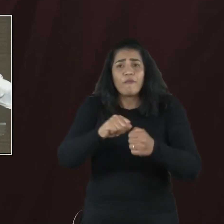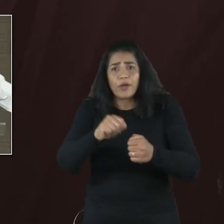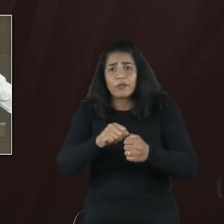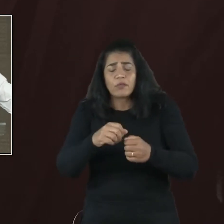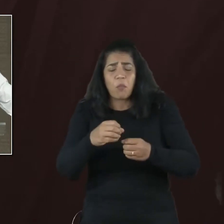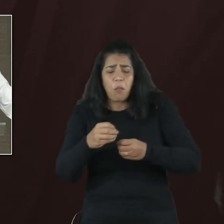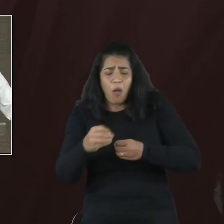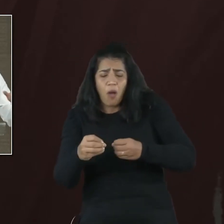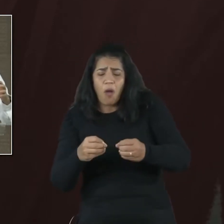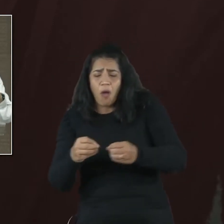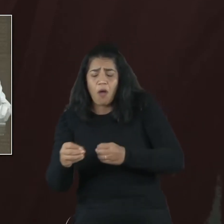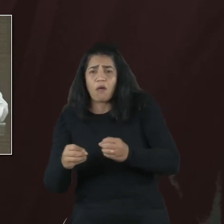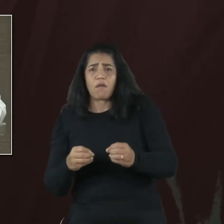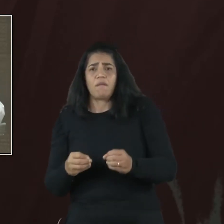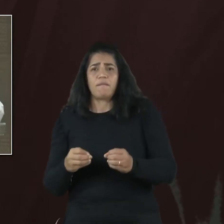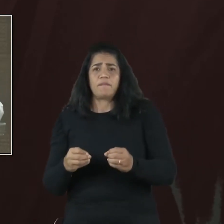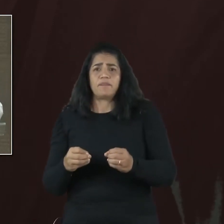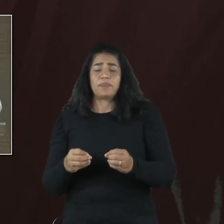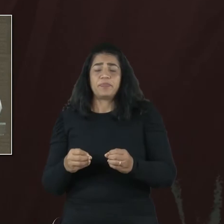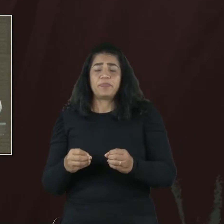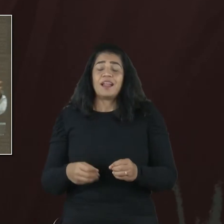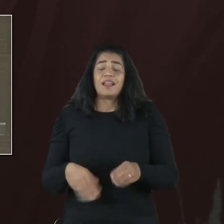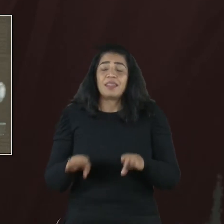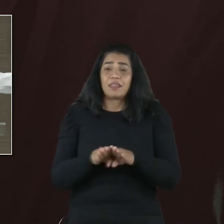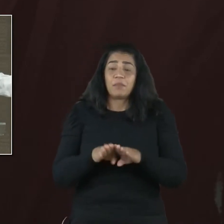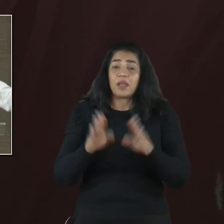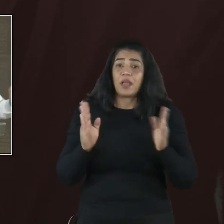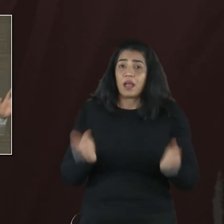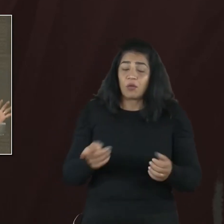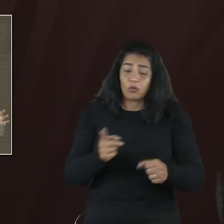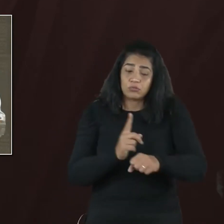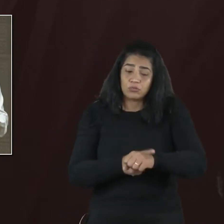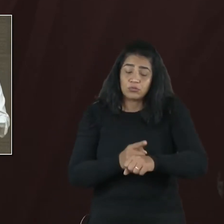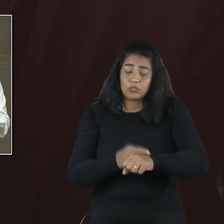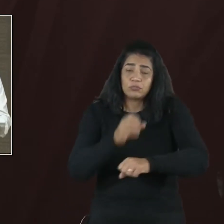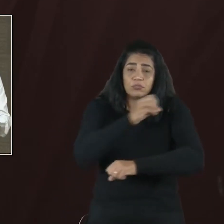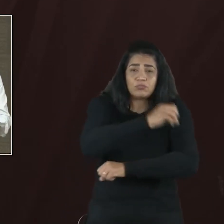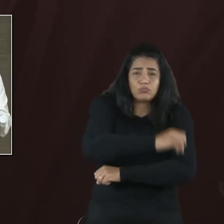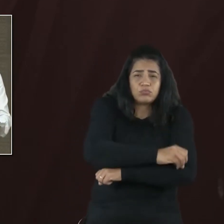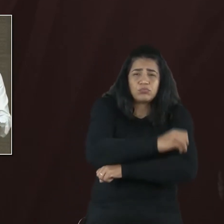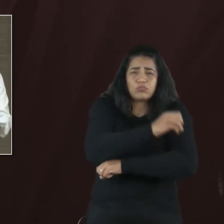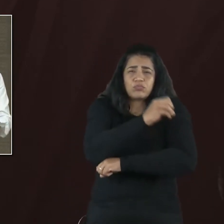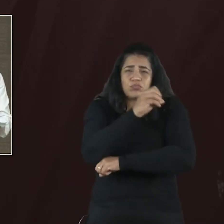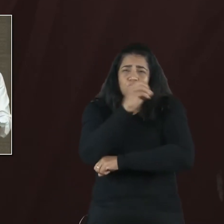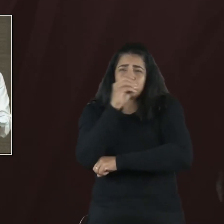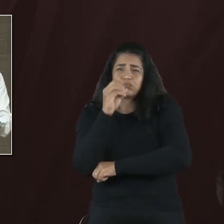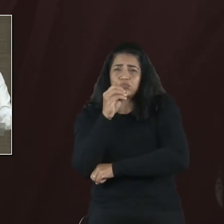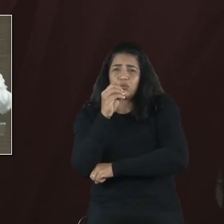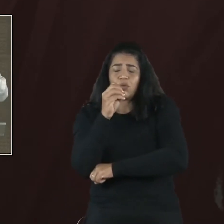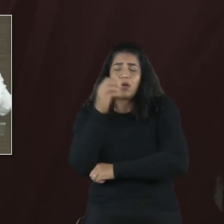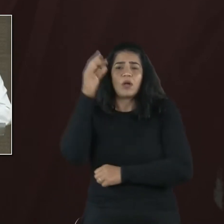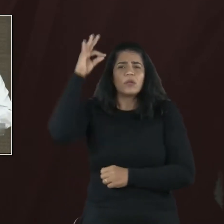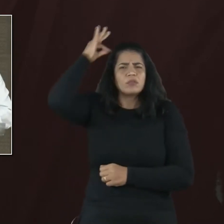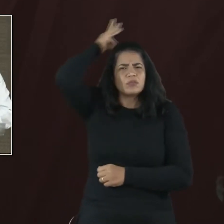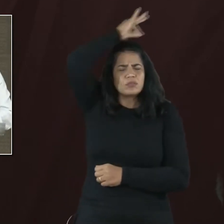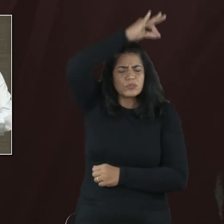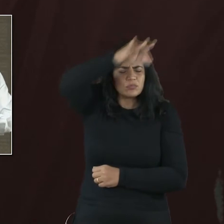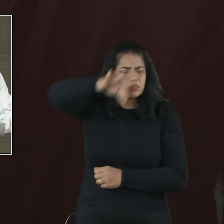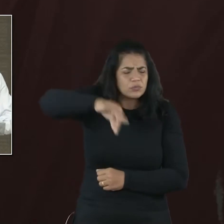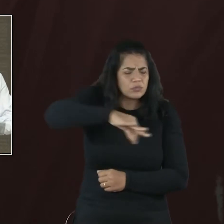momento da aurora, ele possa operar em todo lugar onde a igreja está. no sul,